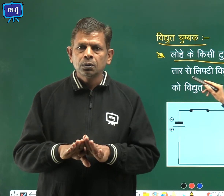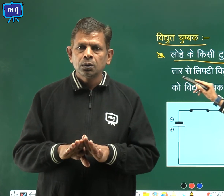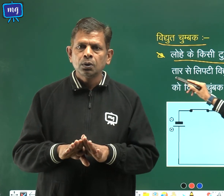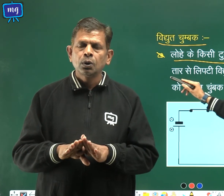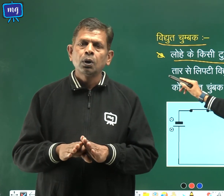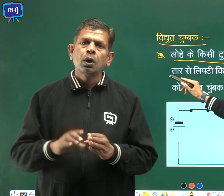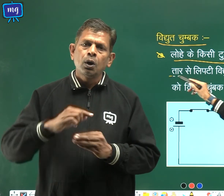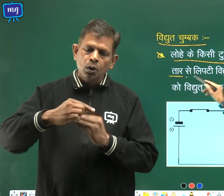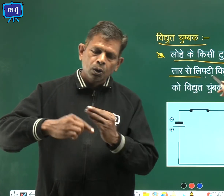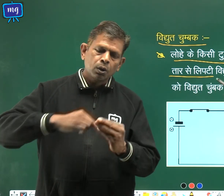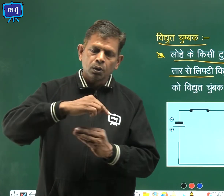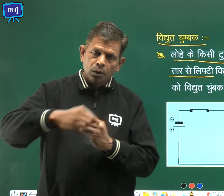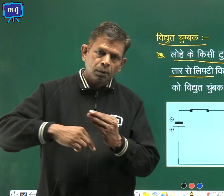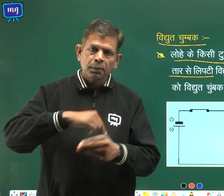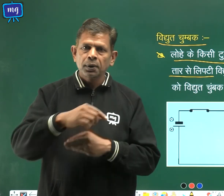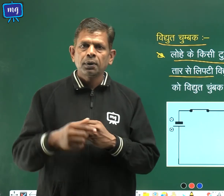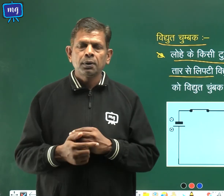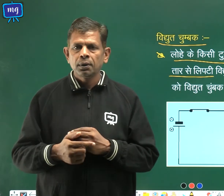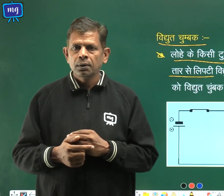तार से लिपटी